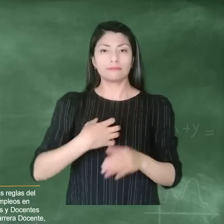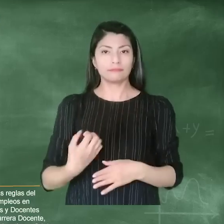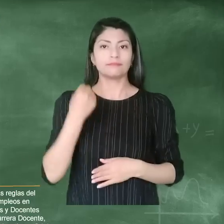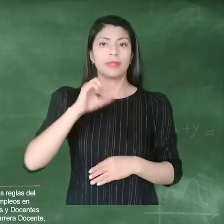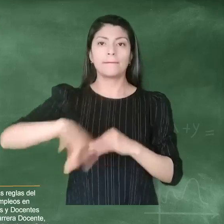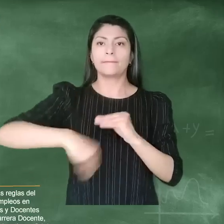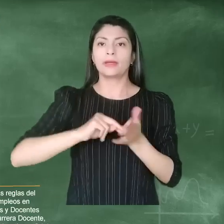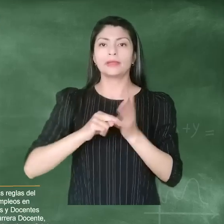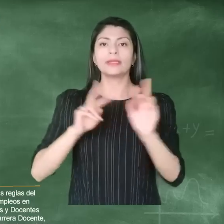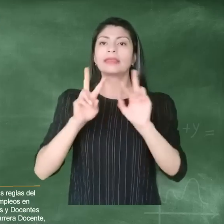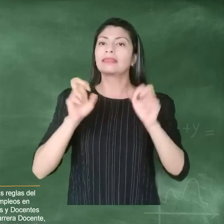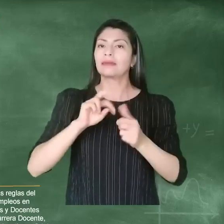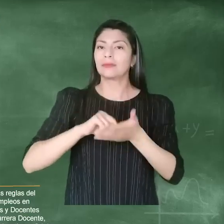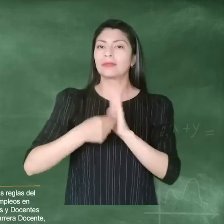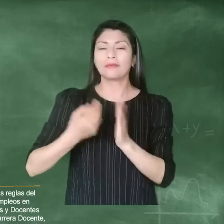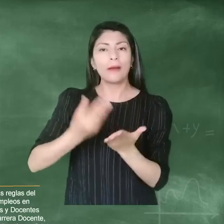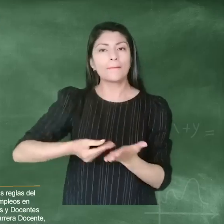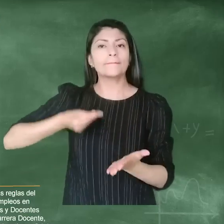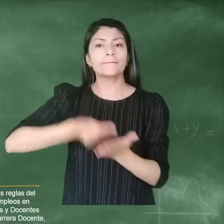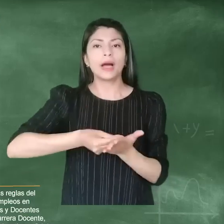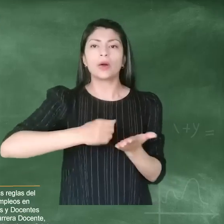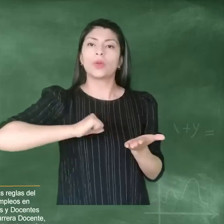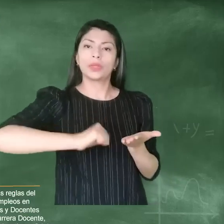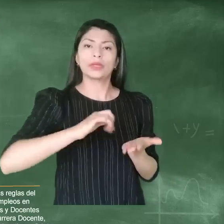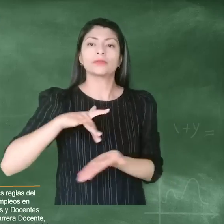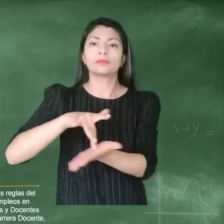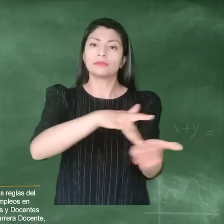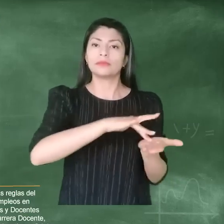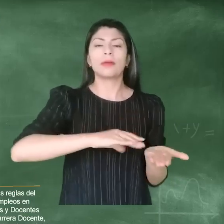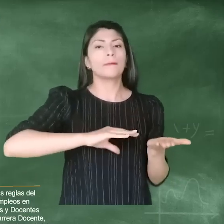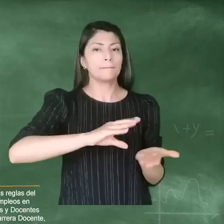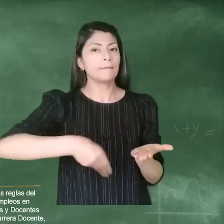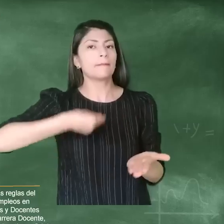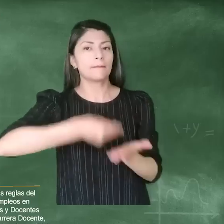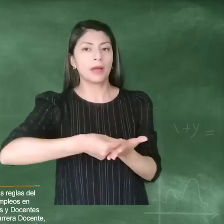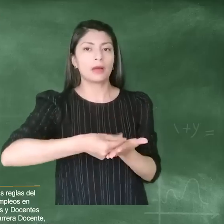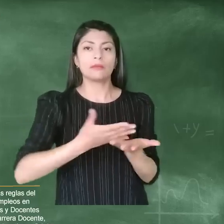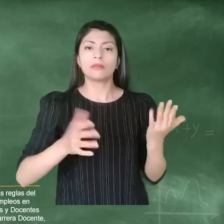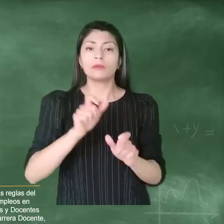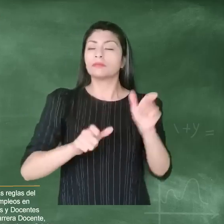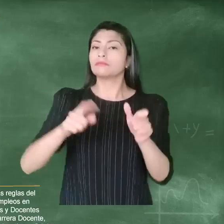méritos, menos el monto recaudado por concepto del pago de los derechos de